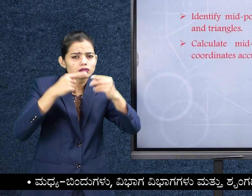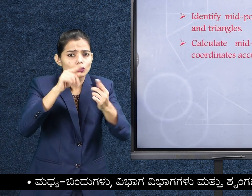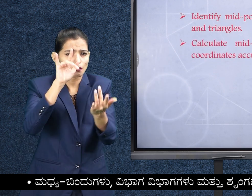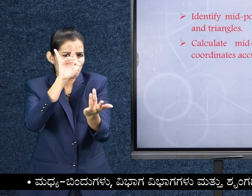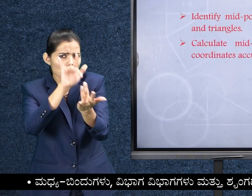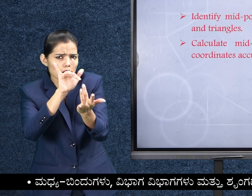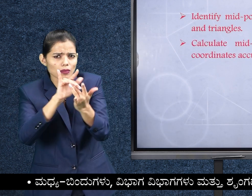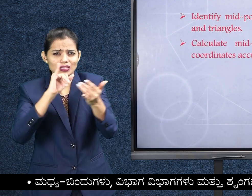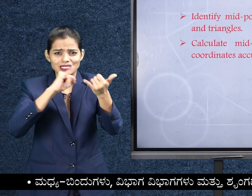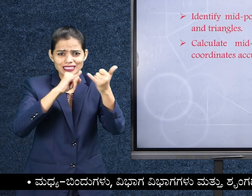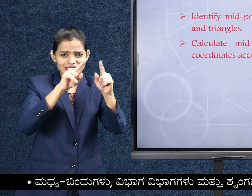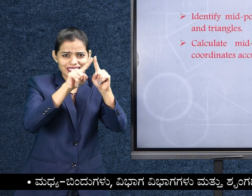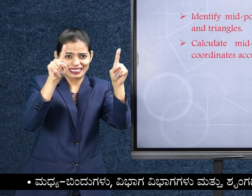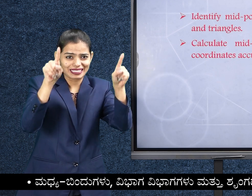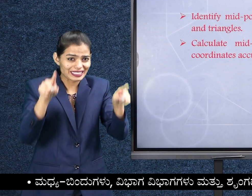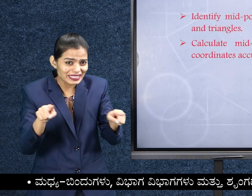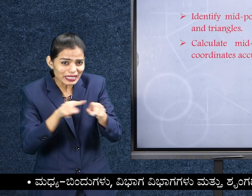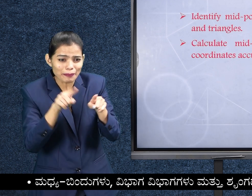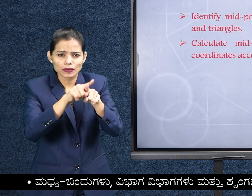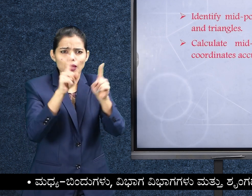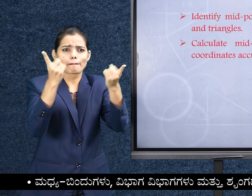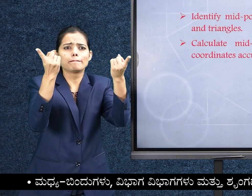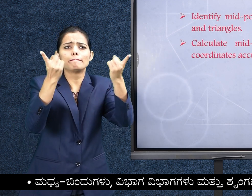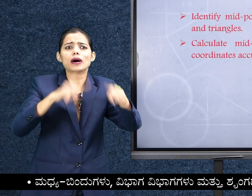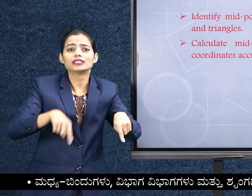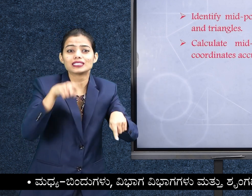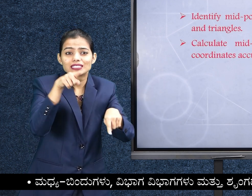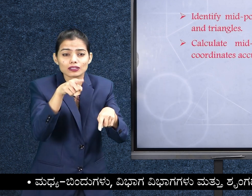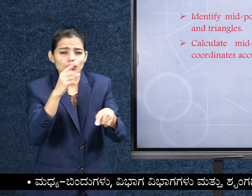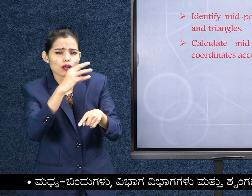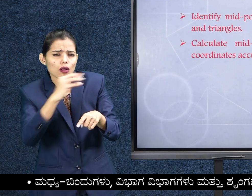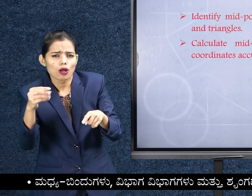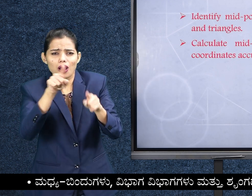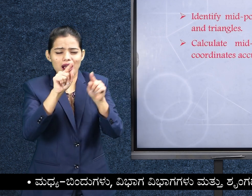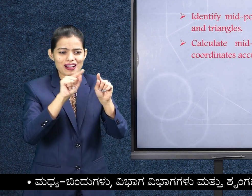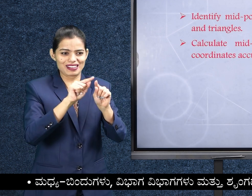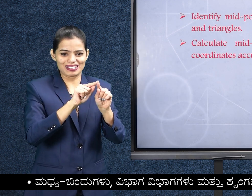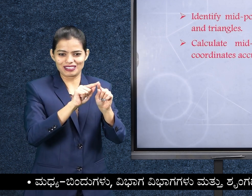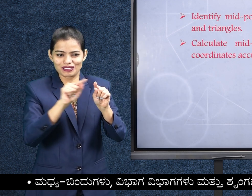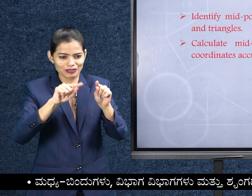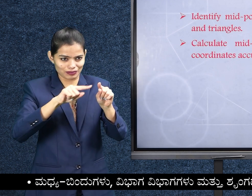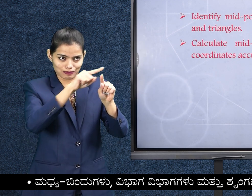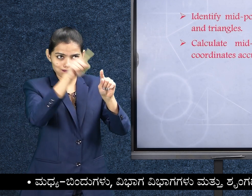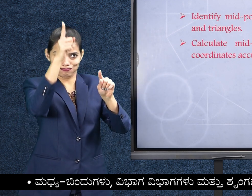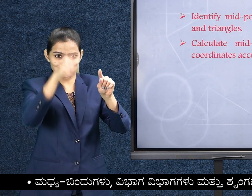ಮಧ್ಯಬಿಂದುಗಳ ವಿಭಾಗಗಳು ಮತ್ತು ಶೃಂಗದ ನಿರ್ದೇಶಾಂಕಗಳನ್ನು ನಿಖರವಾಗಿ ಲೆಕ್ಕಾಚಾರ ಮಾಡಿ.